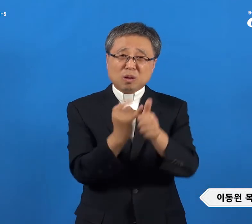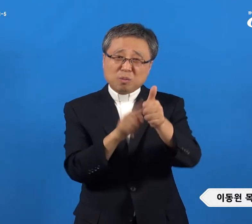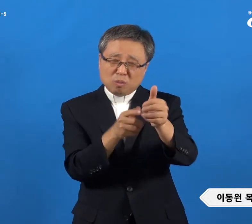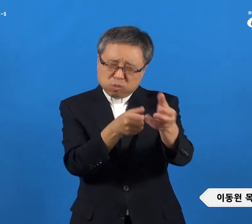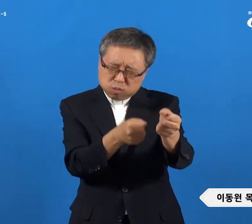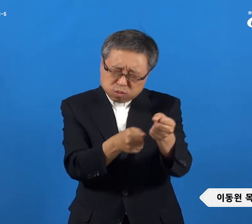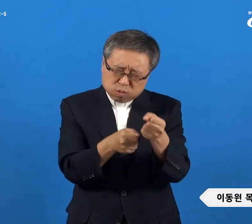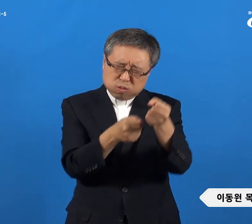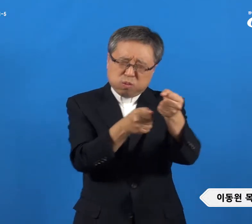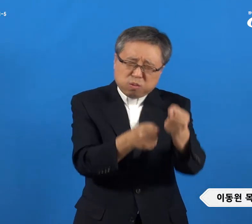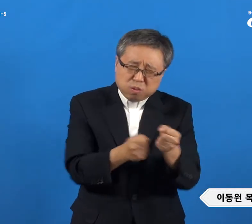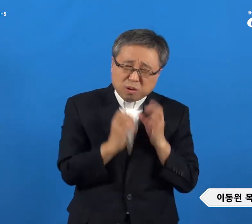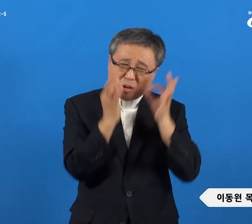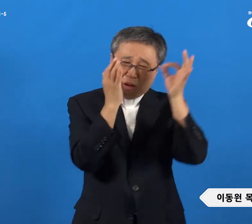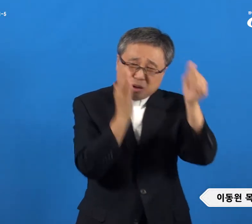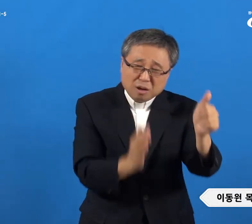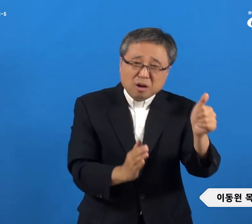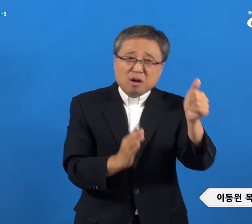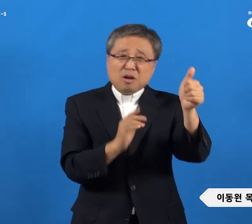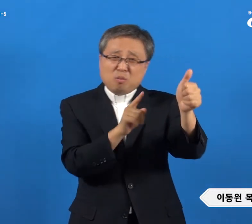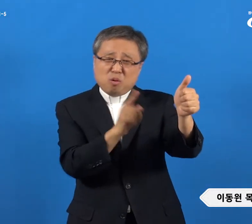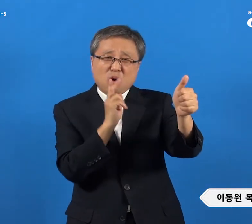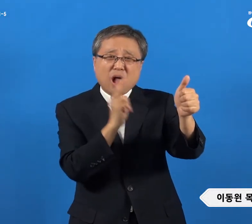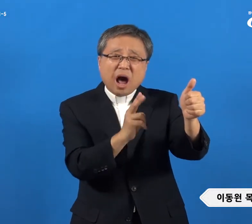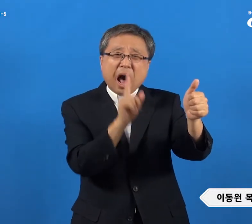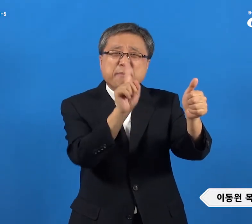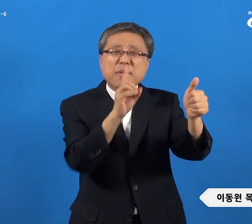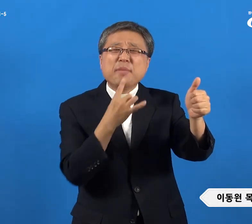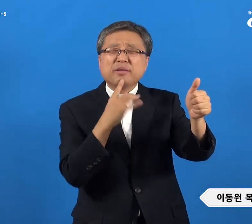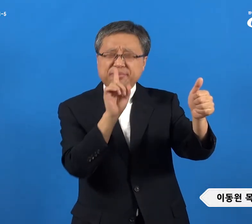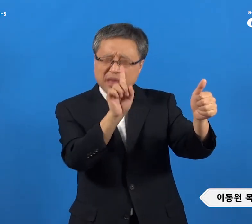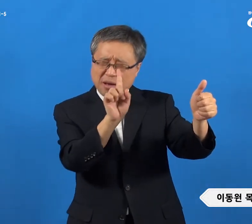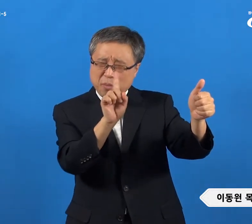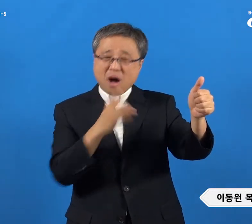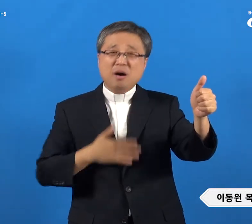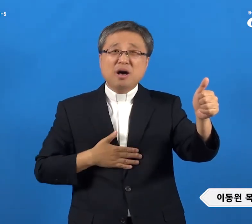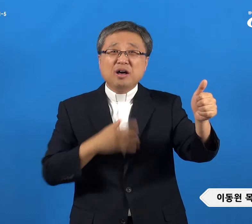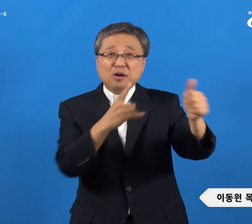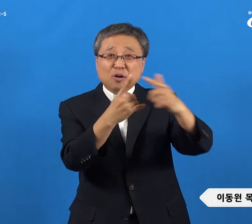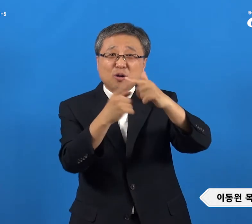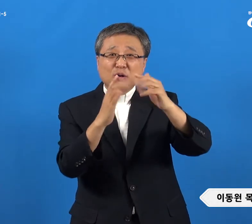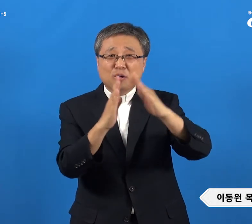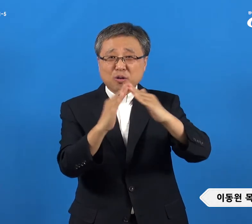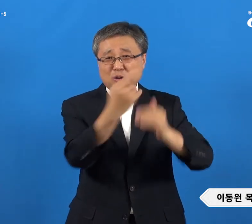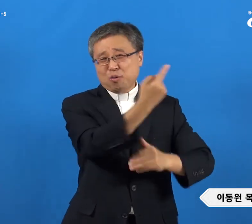매달립니다. 호소합니다. 여보, 한 번만이라도 좋아요. 딱 한 번만이라도 교회에 나오세요.